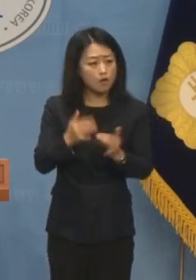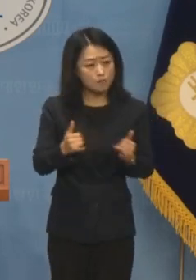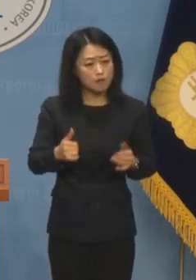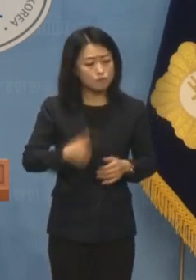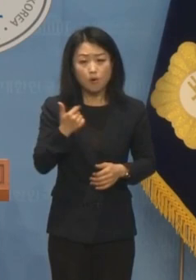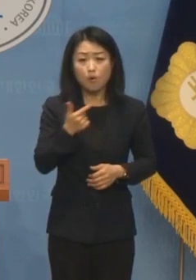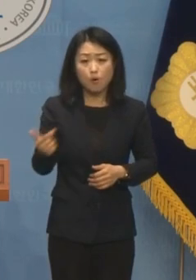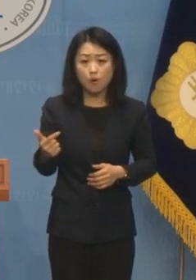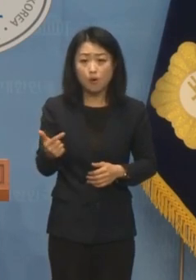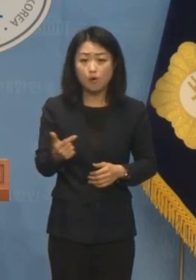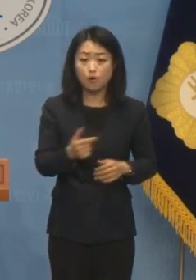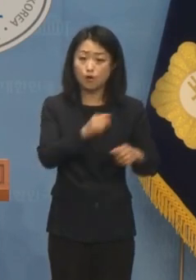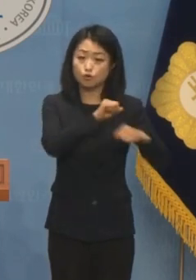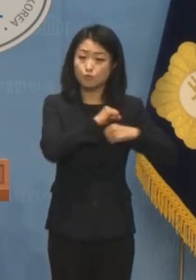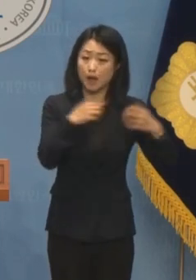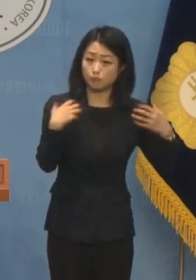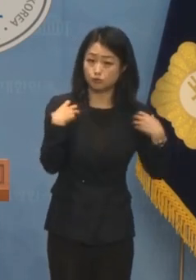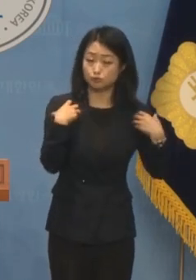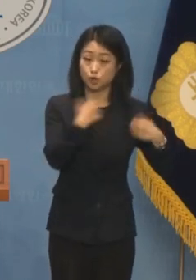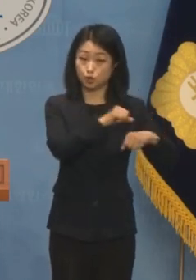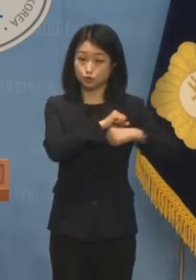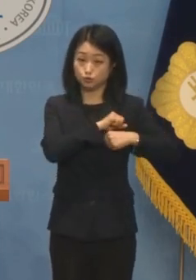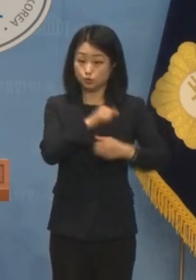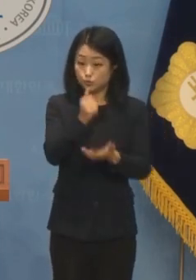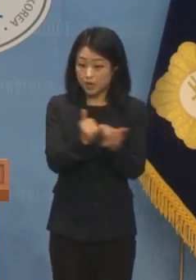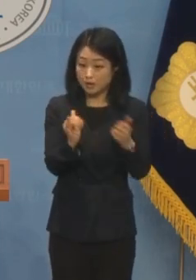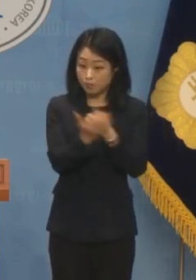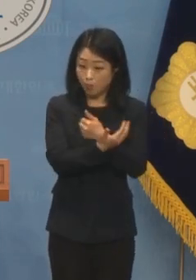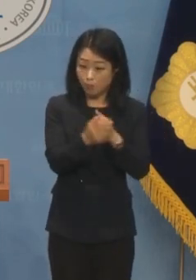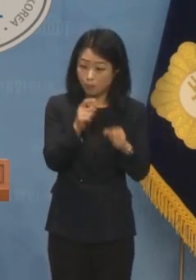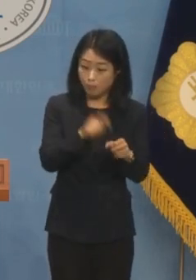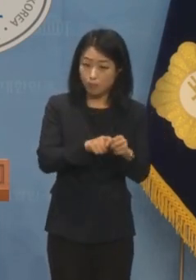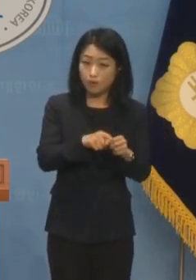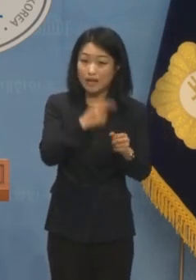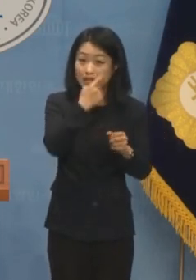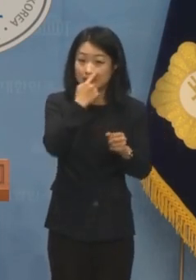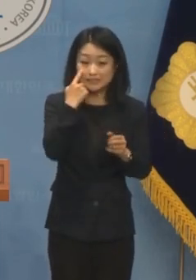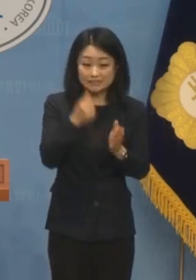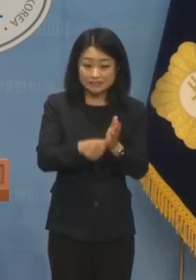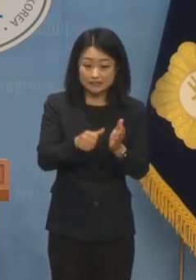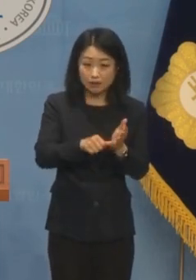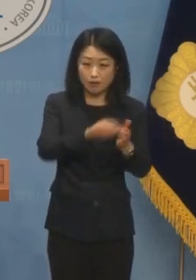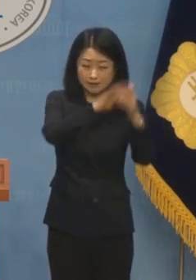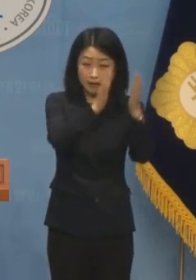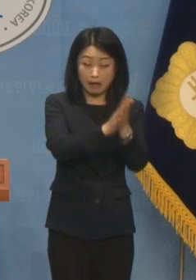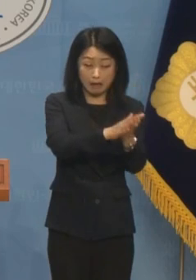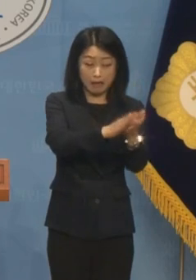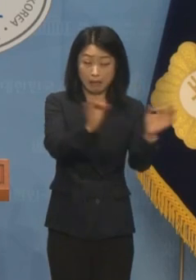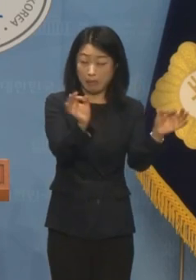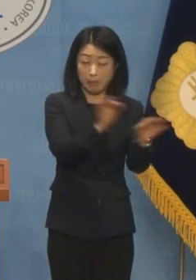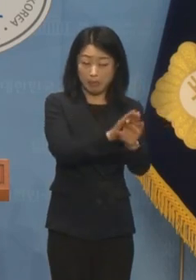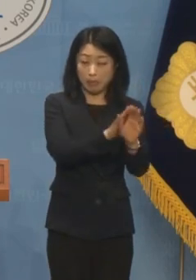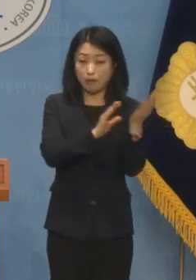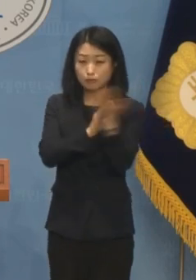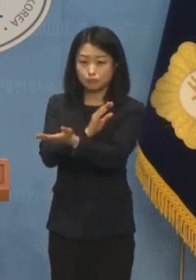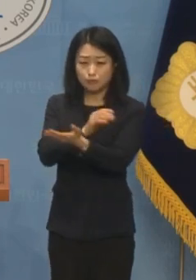국방부와 군이 어쩌다 범죄자를 지키기 위해 증거를 인멸하는 범죄 집단으로